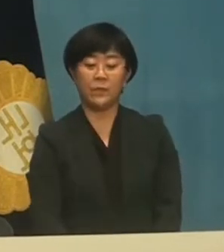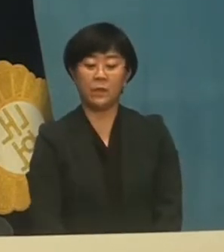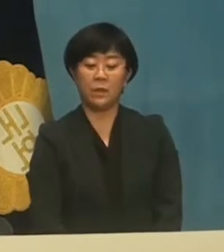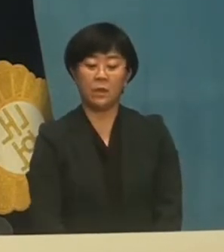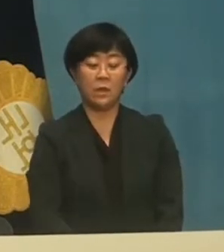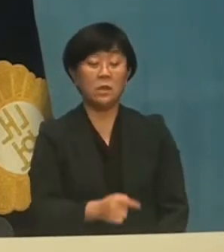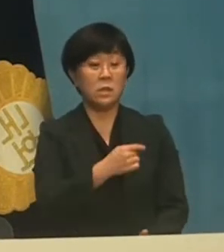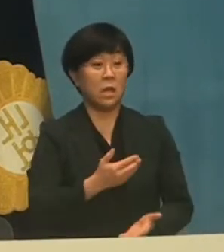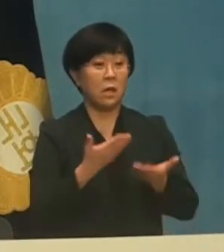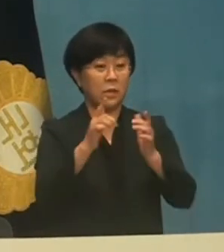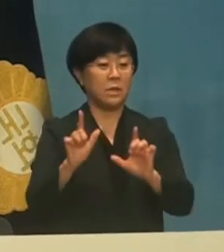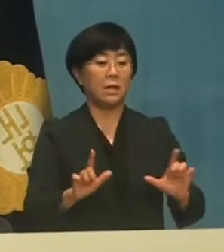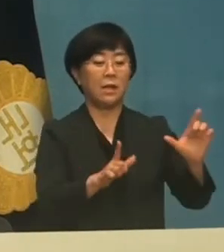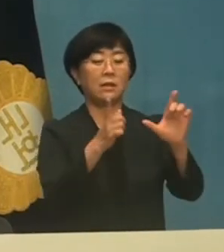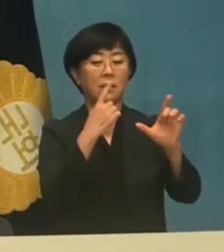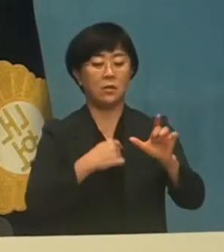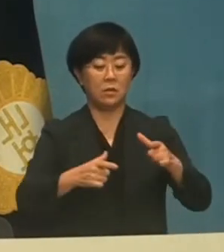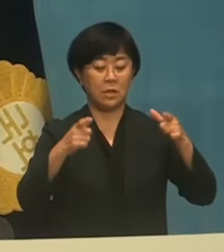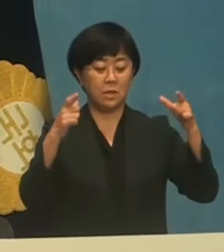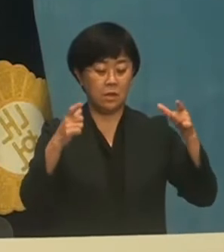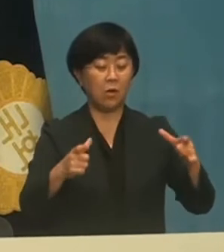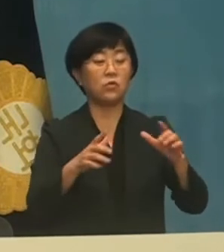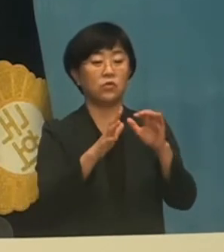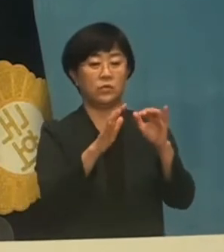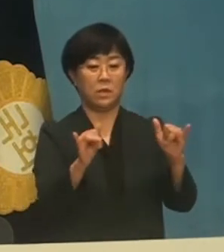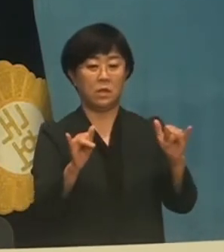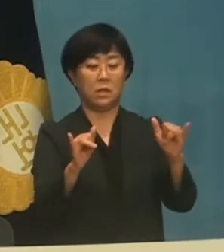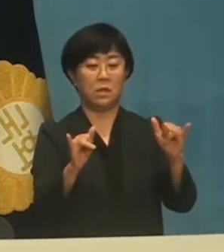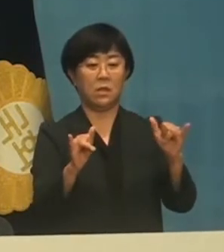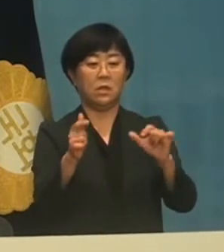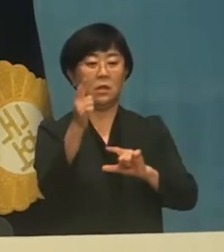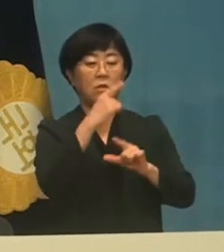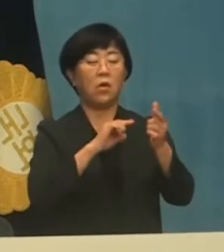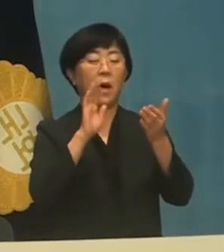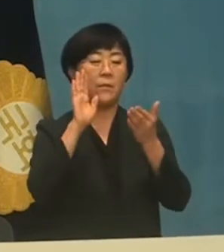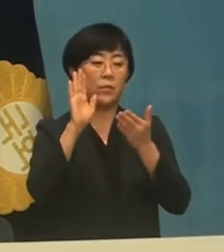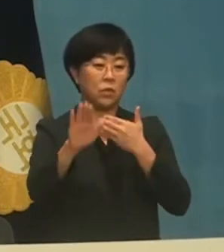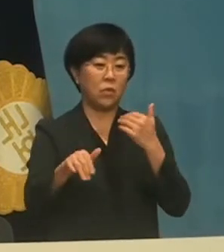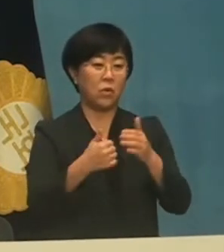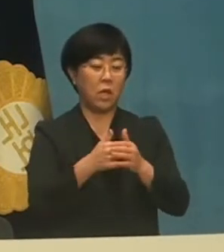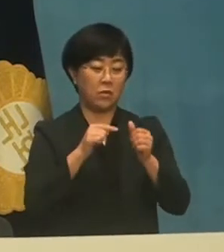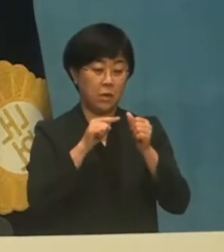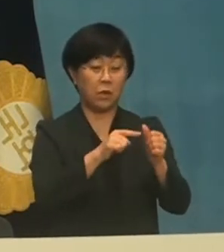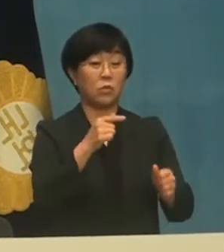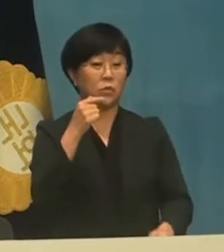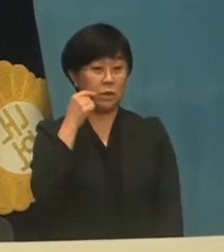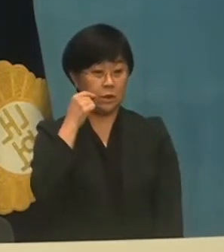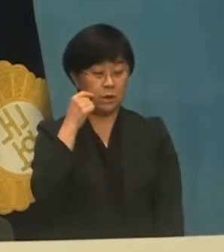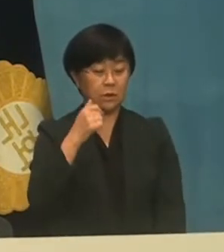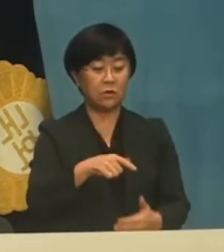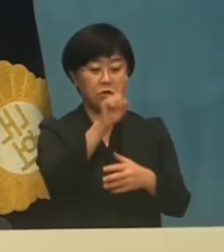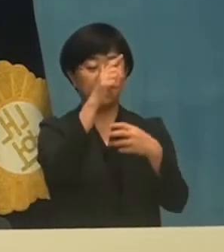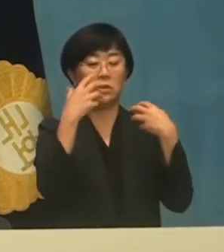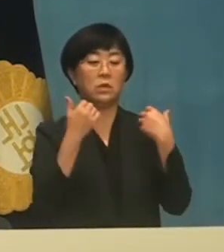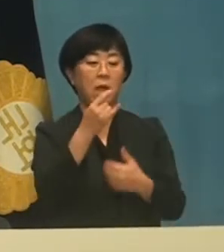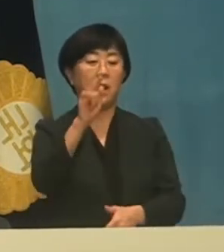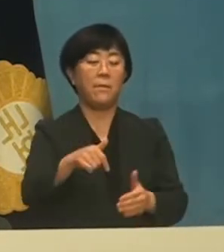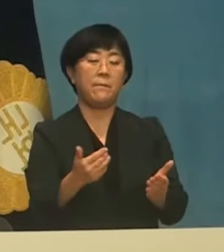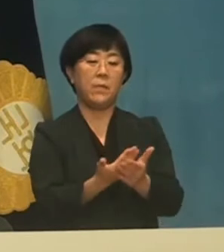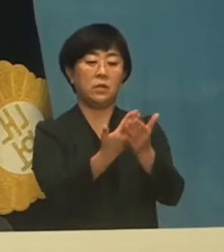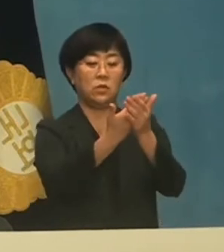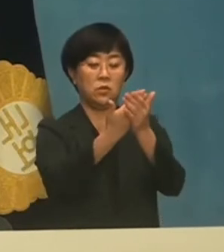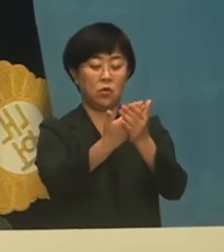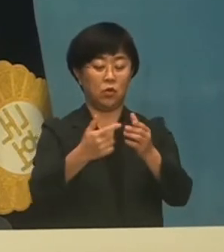그동안 희생하며 살아온 핵발전소 지역 주민들에게 더 이상의 희생을 강요해서는 안 됩니다. 정부는 핵발전소 인근